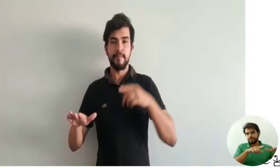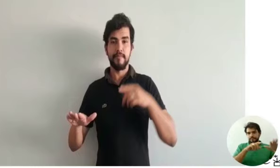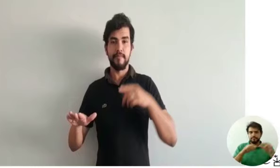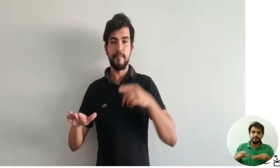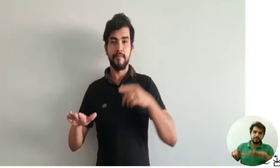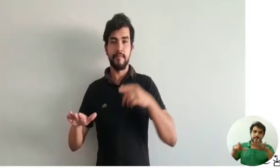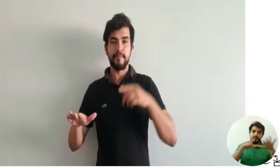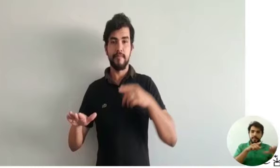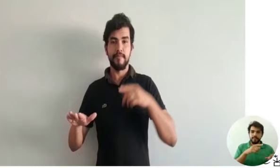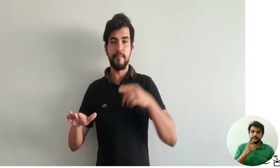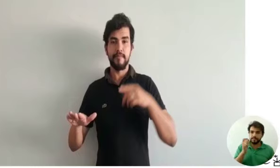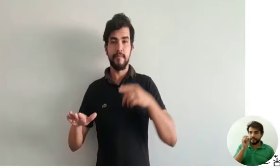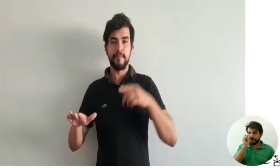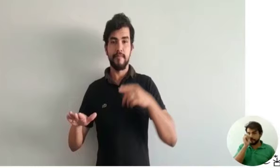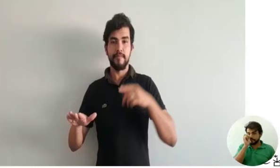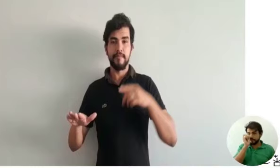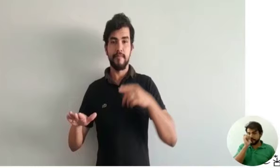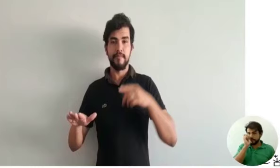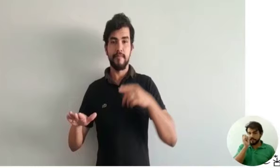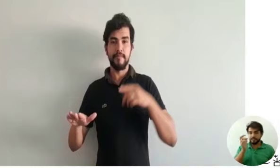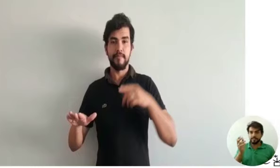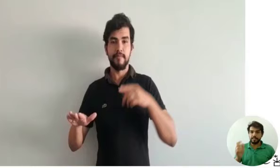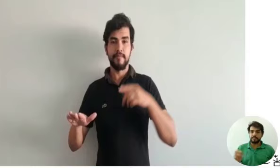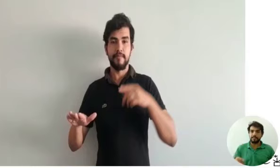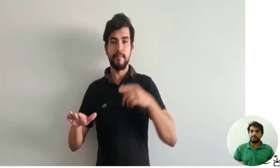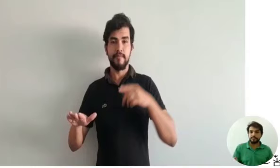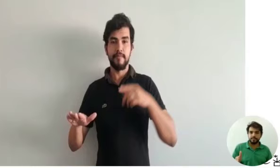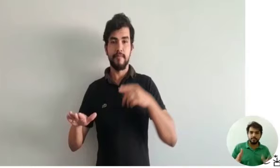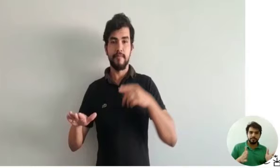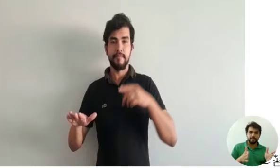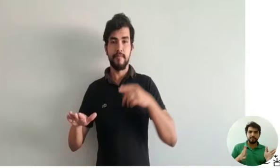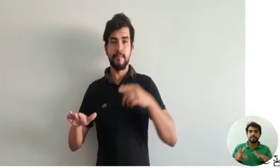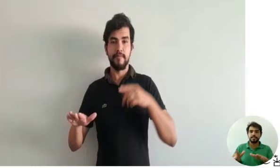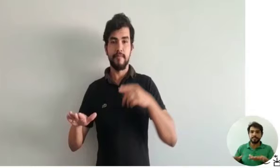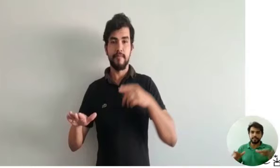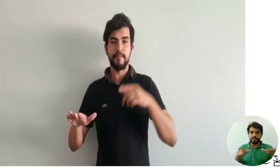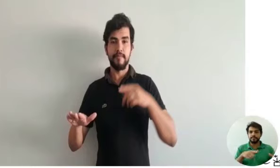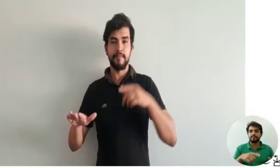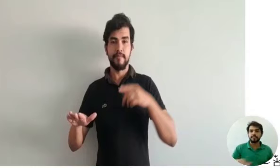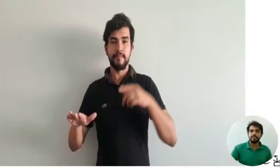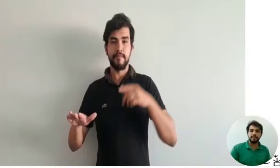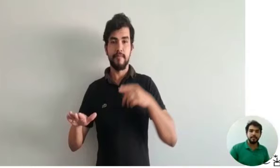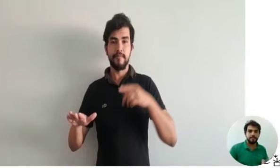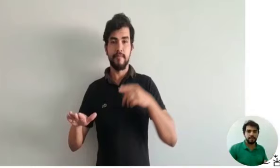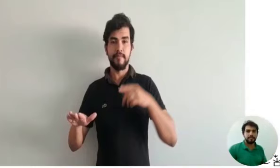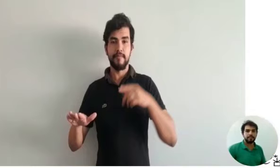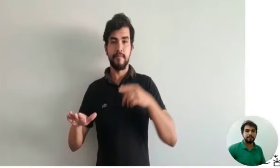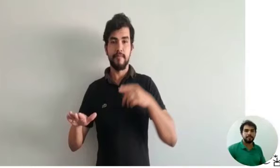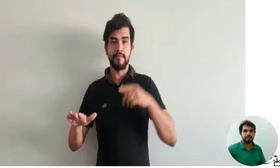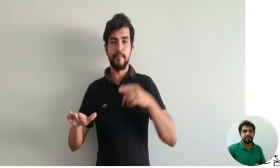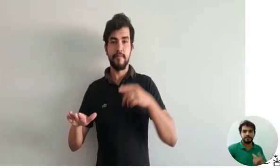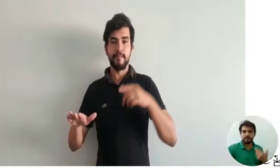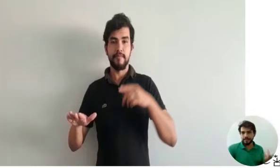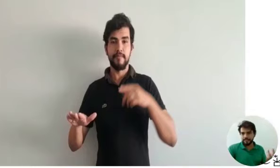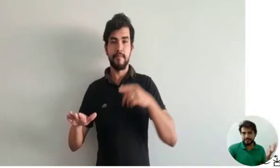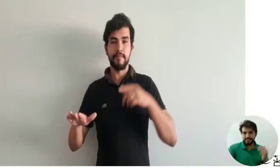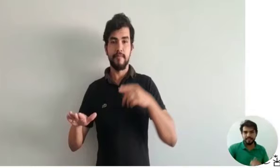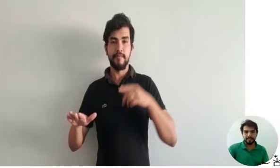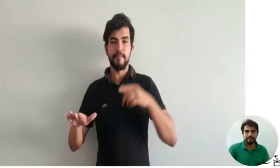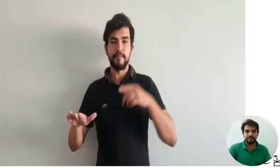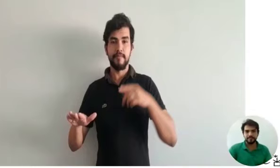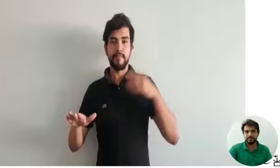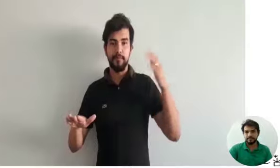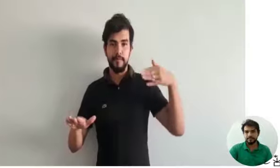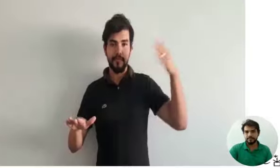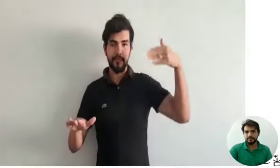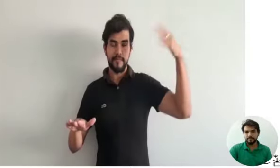semana. Dependendo da ocasião, né? De segunda a sexta. Mas dependendo do caso, também pode ser a semana